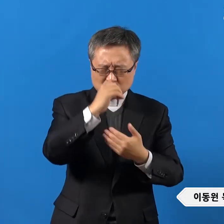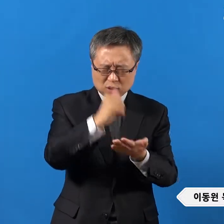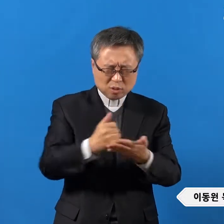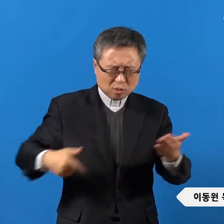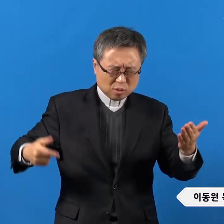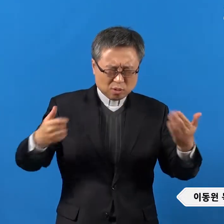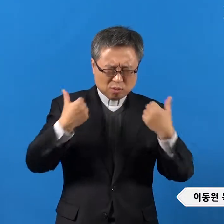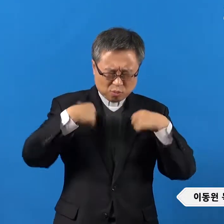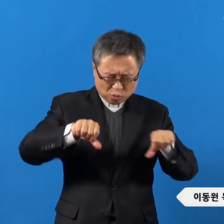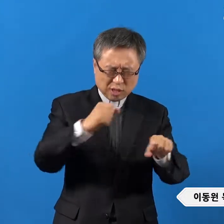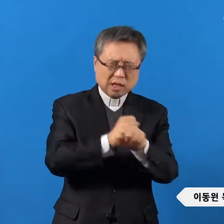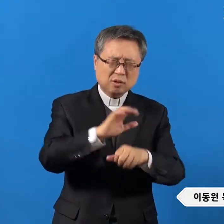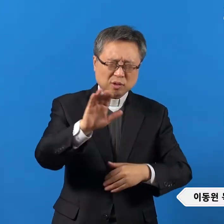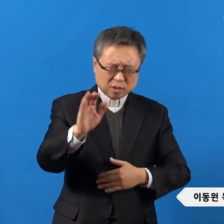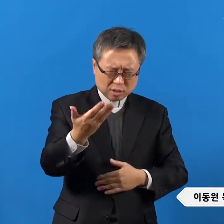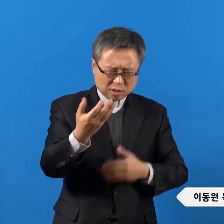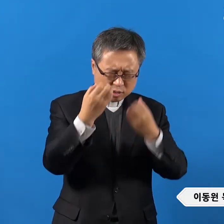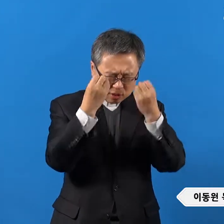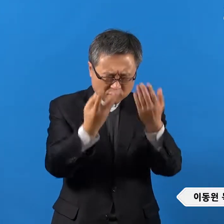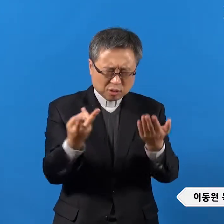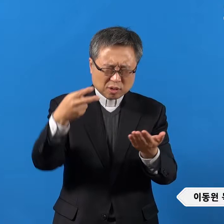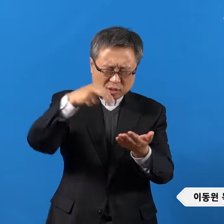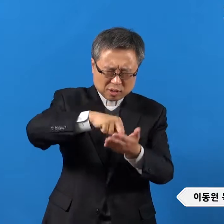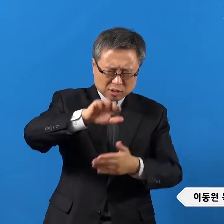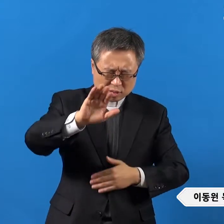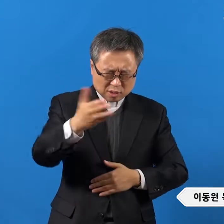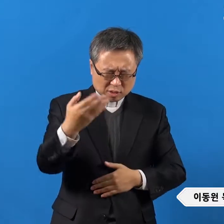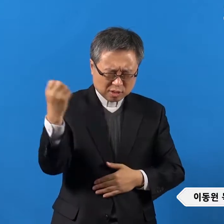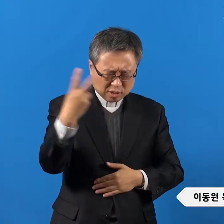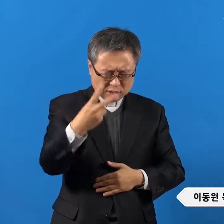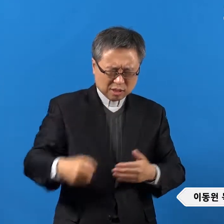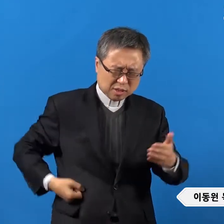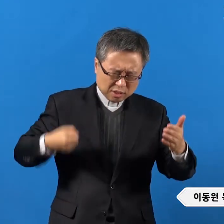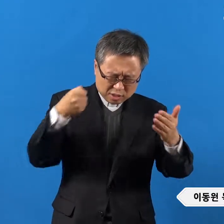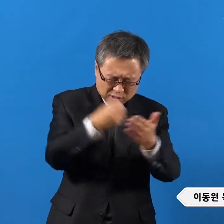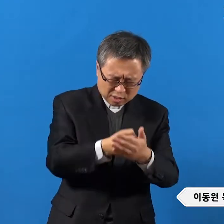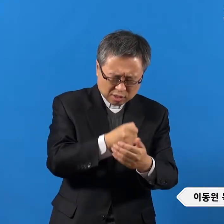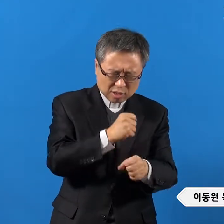새롭게 서야지. 내 앞에. 다시 결단해야지.